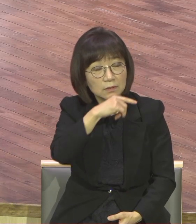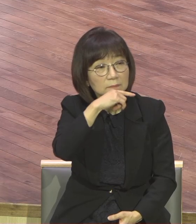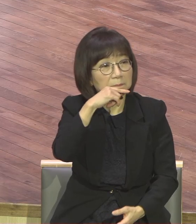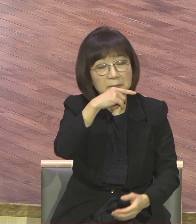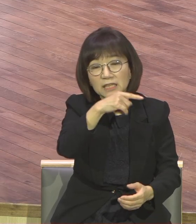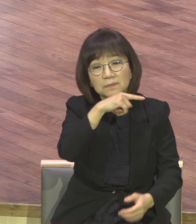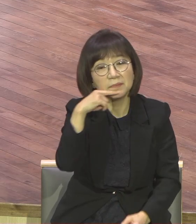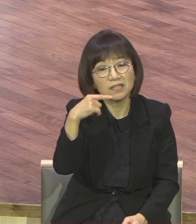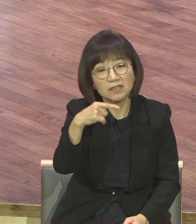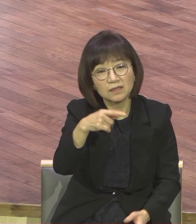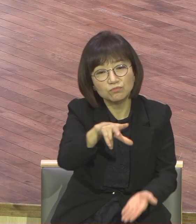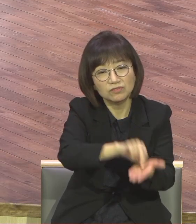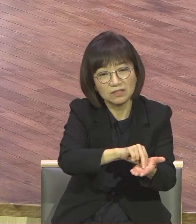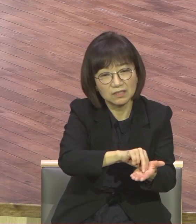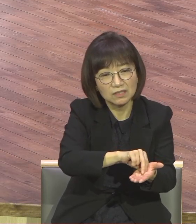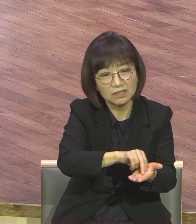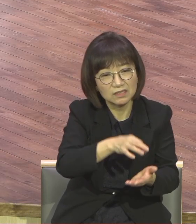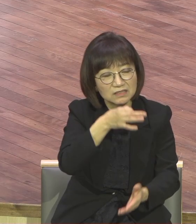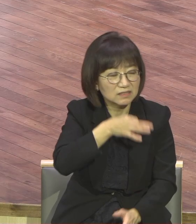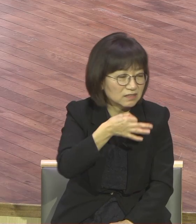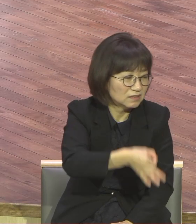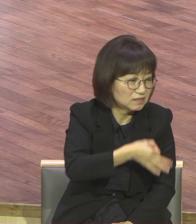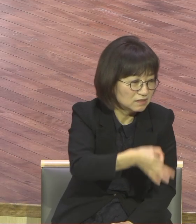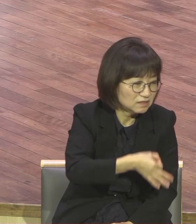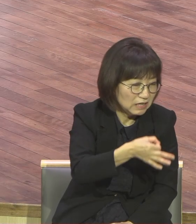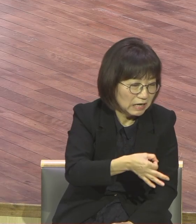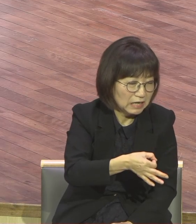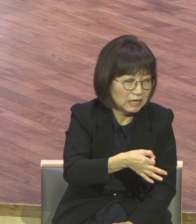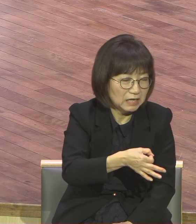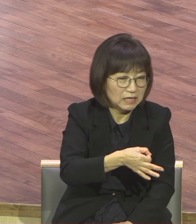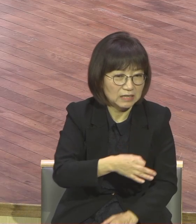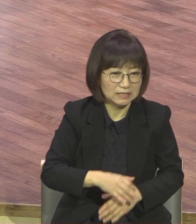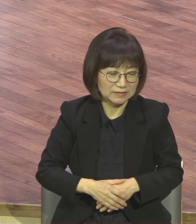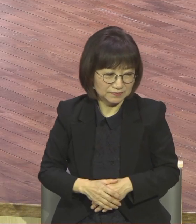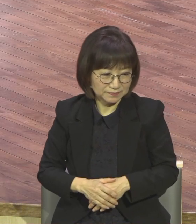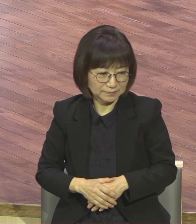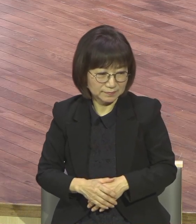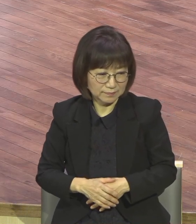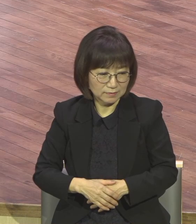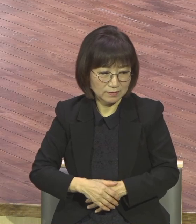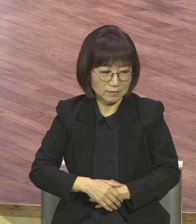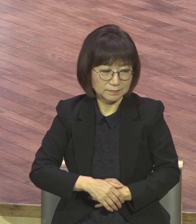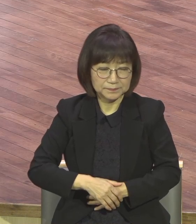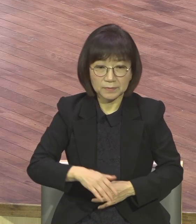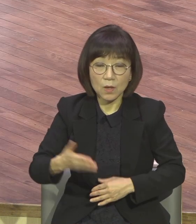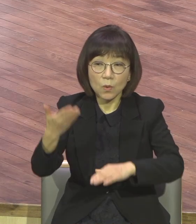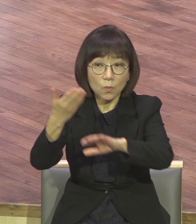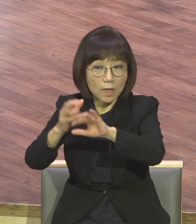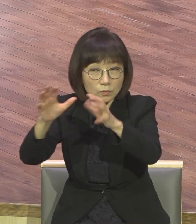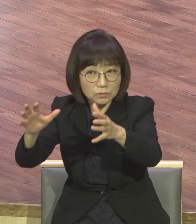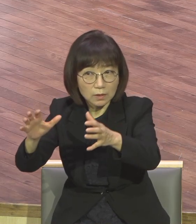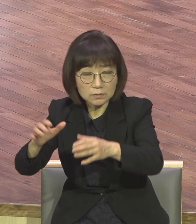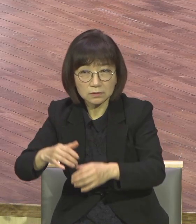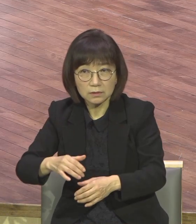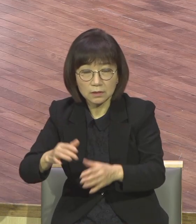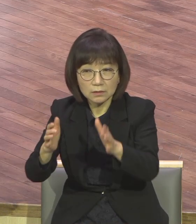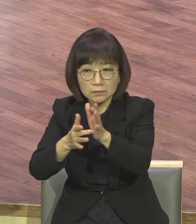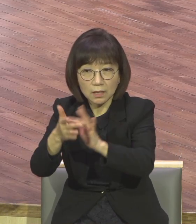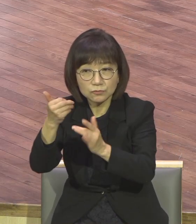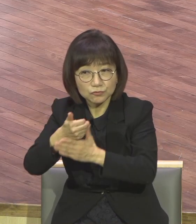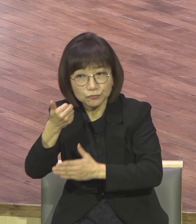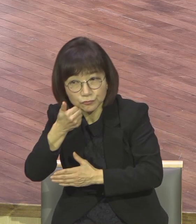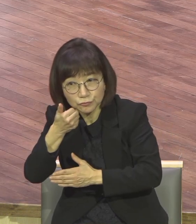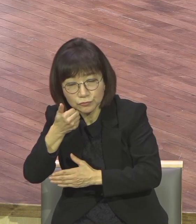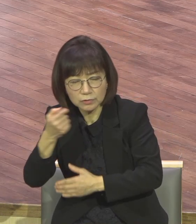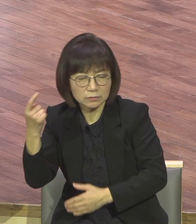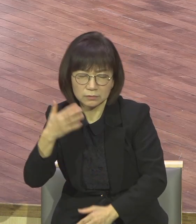한국에는 이제 그만해도 돼요. 사실은 안 들을 사람 없어요. 다 들었어요. 들을 본 적이 없어요. 단 한 번 예수가 누구예요 그래요. 내가 해외